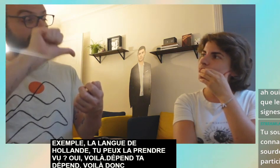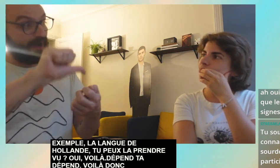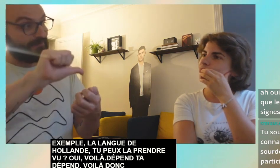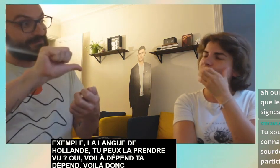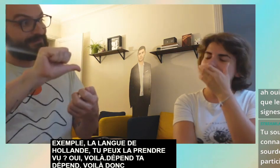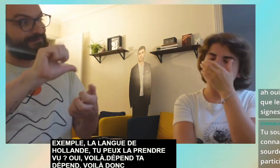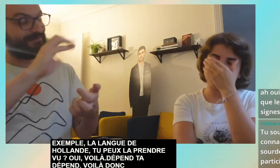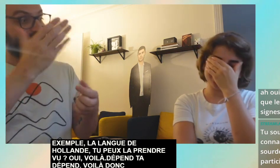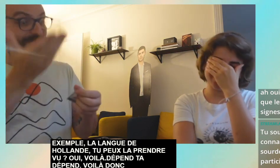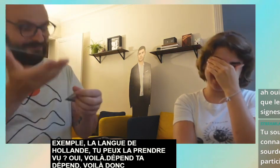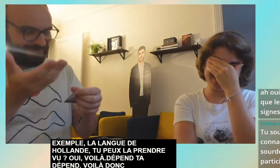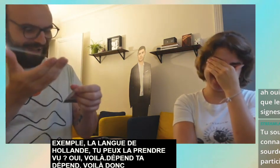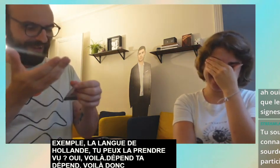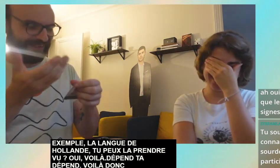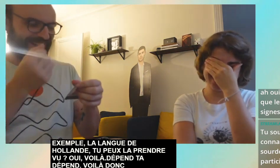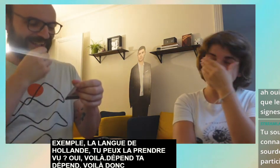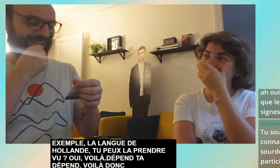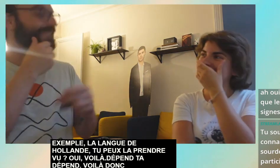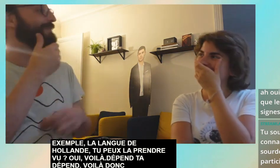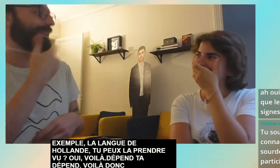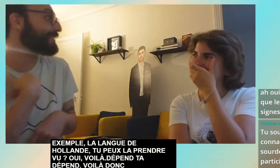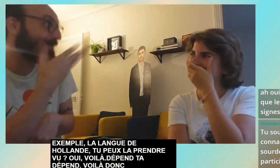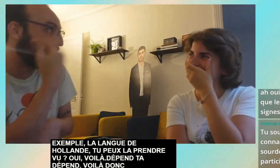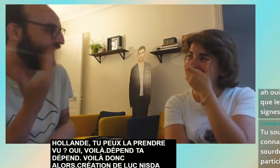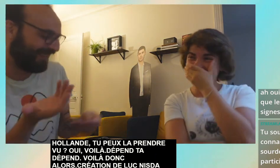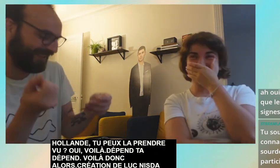l'UNISDA. Alors, ben, je sais pas.